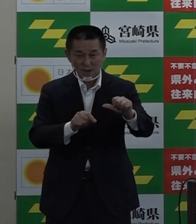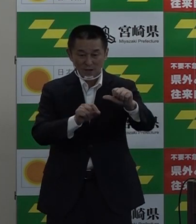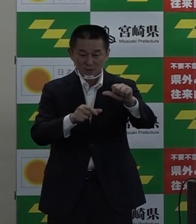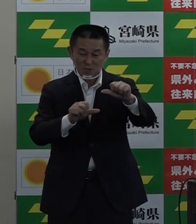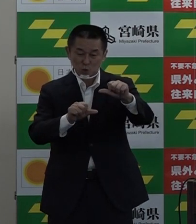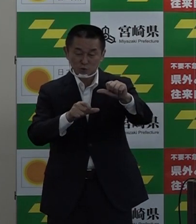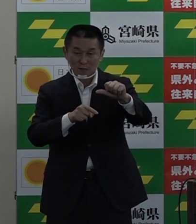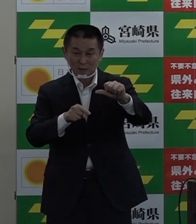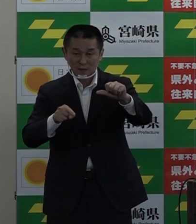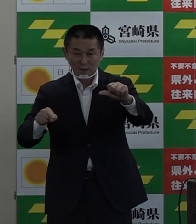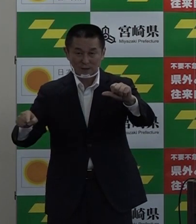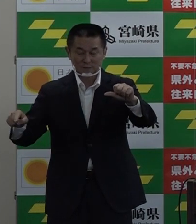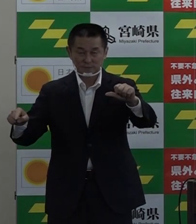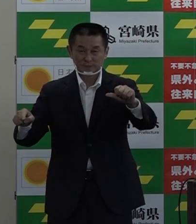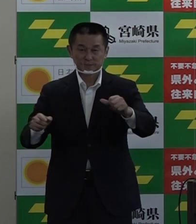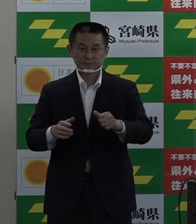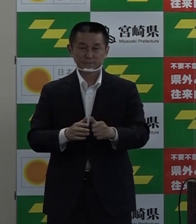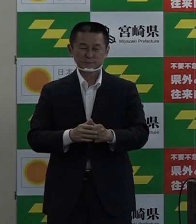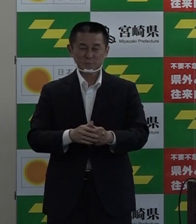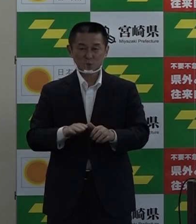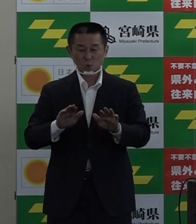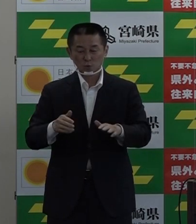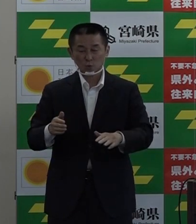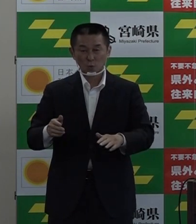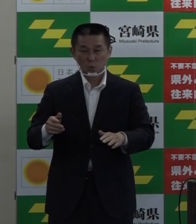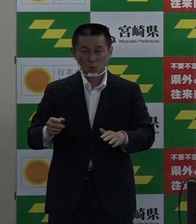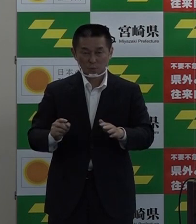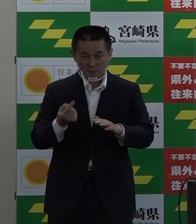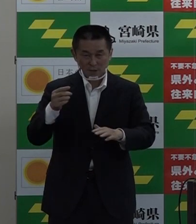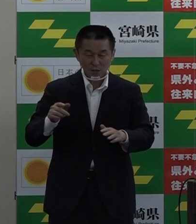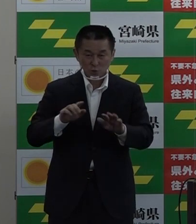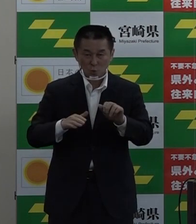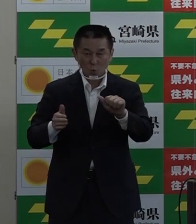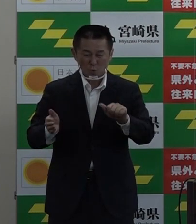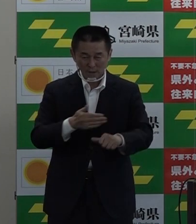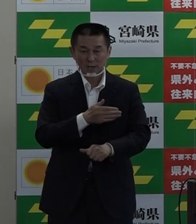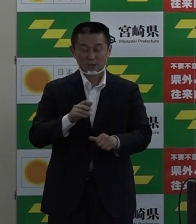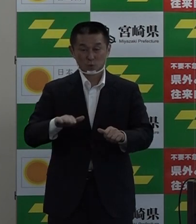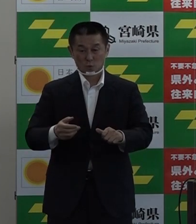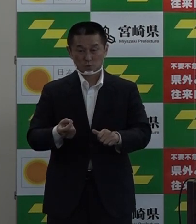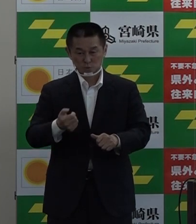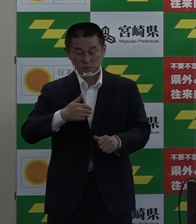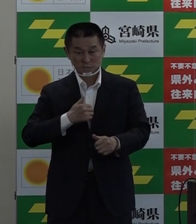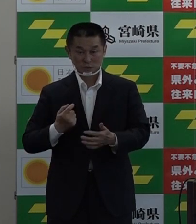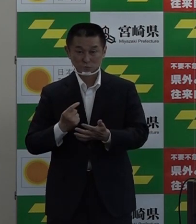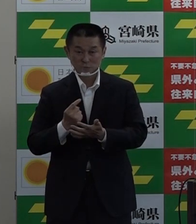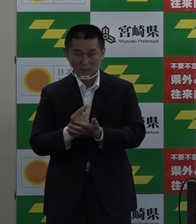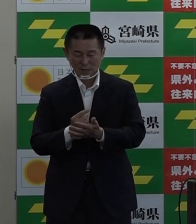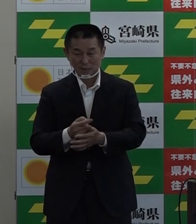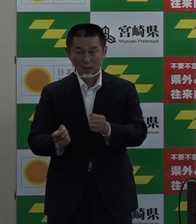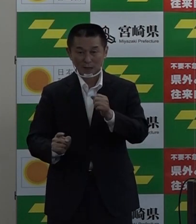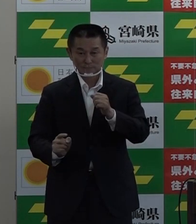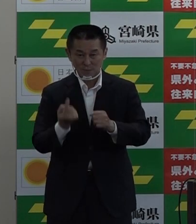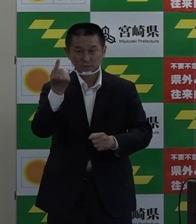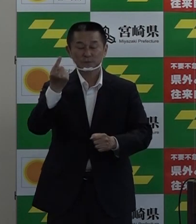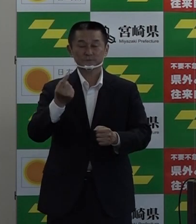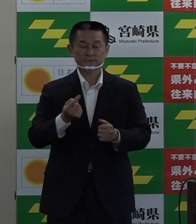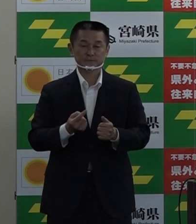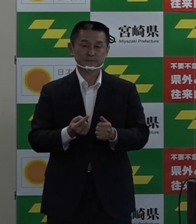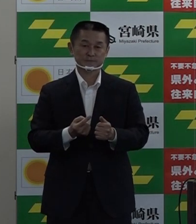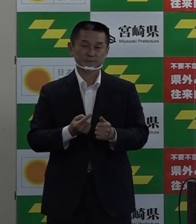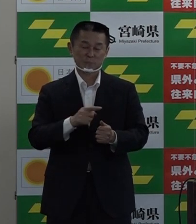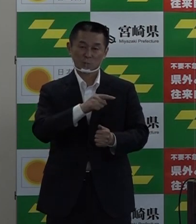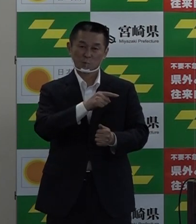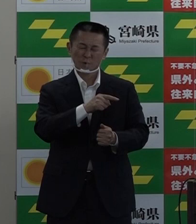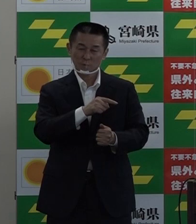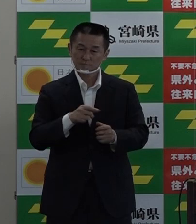日以降ということでありますが、もう今日からも、もう今日すでにですね、できる限り早い段階でこれ